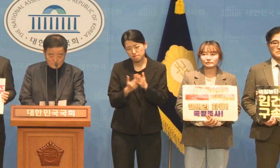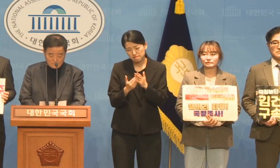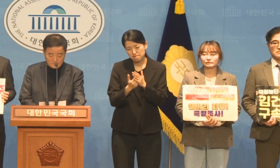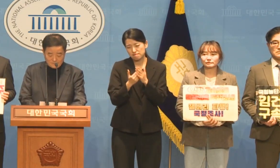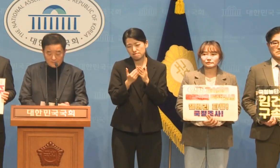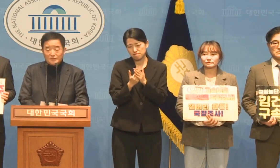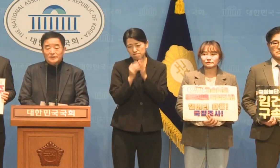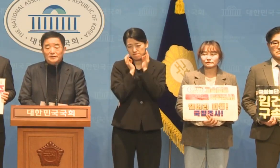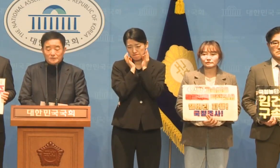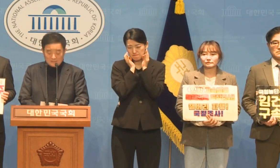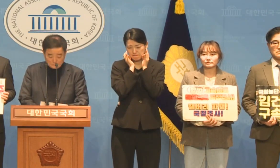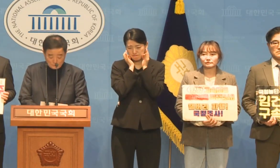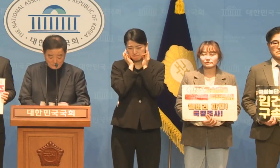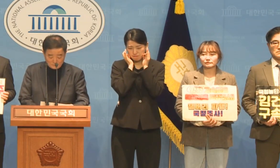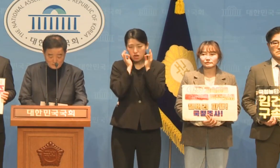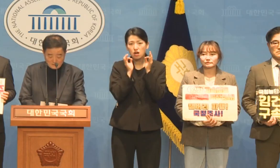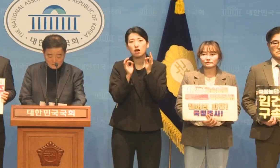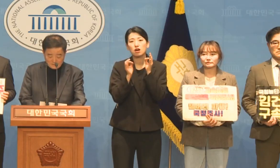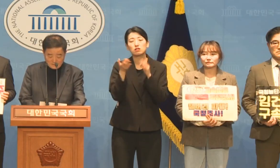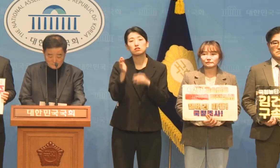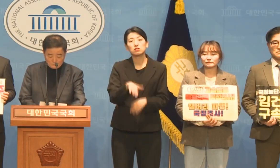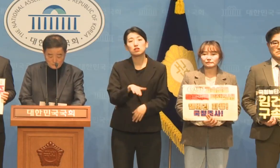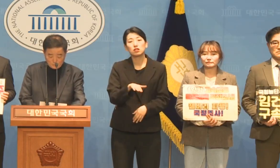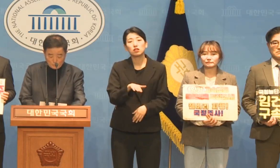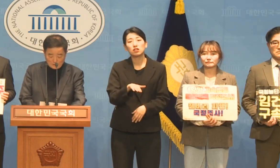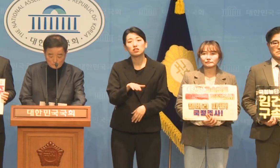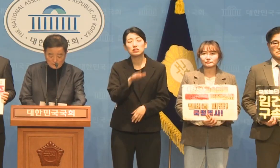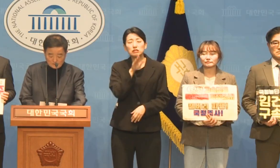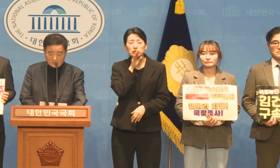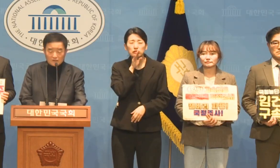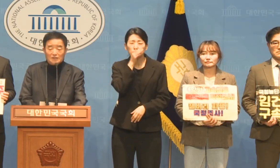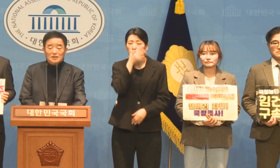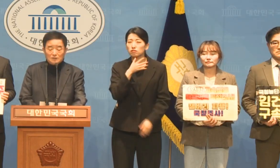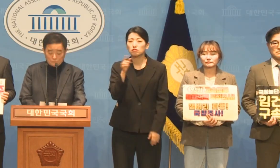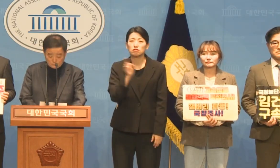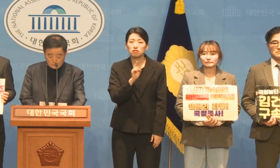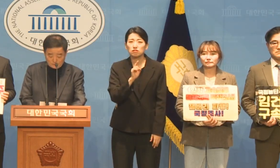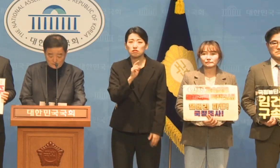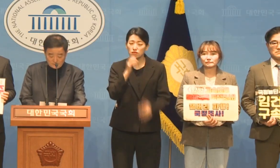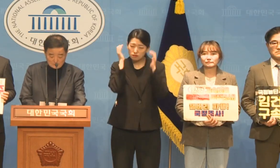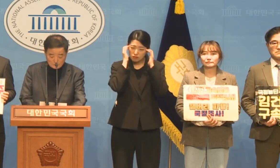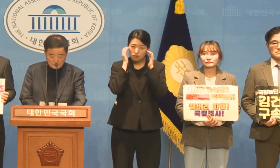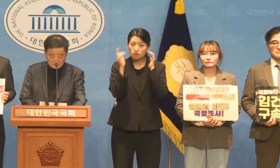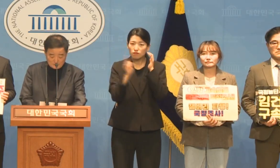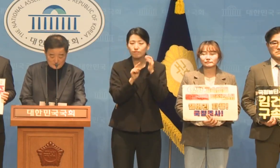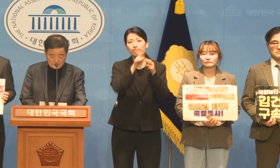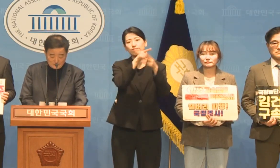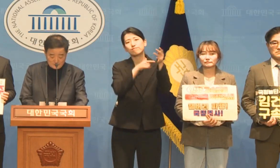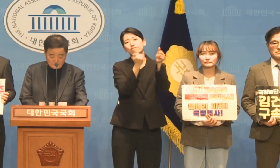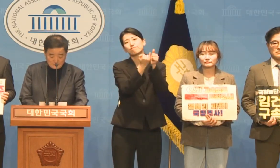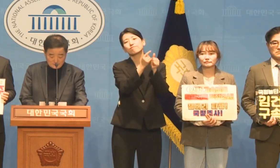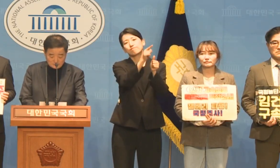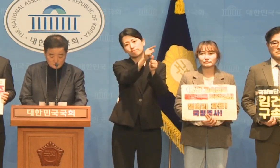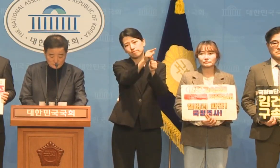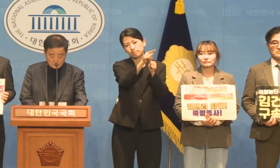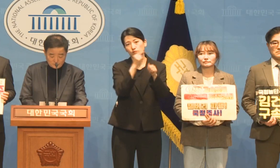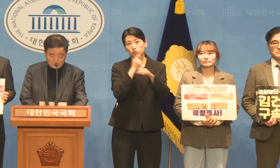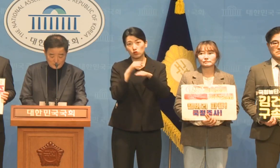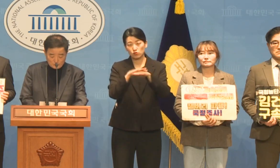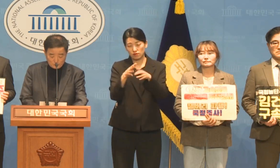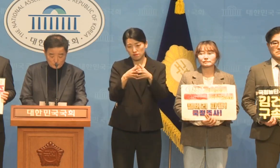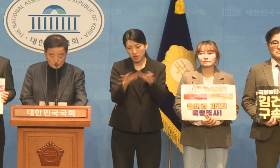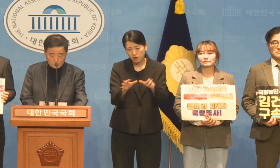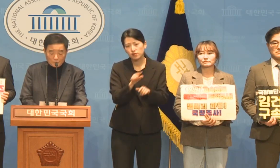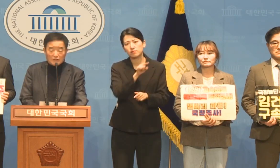해온 장본인입니다. 민주공화국의 가치를 무너뜨린 장본인입니다. 지난 대선